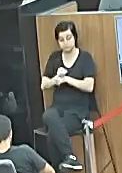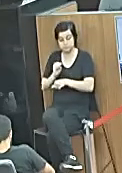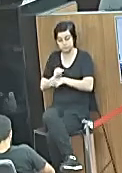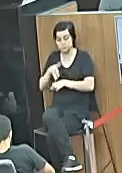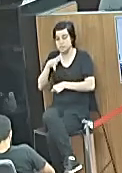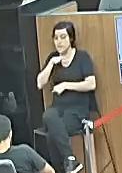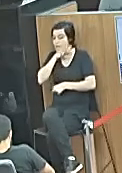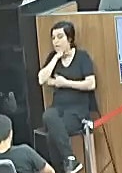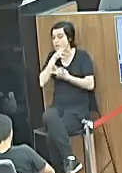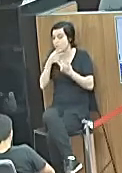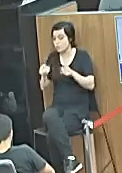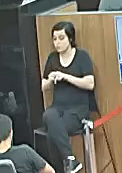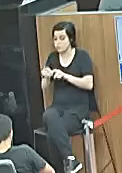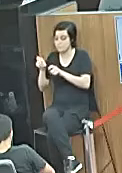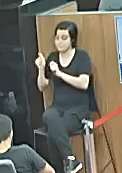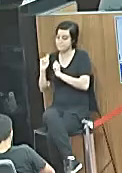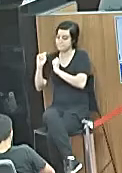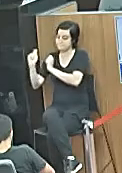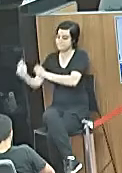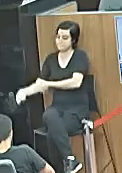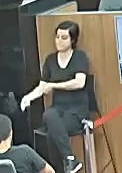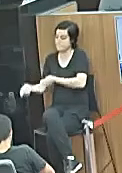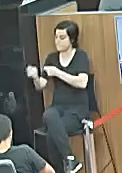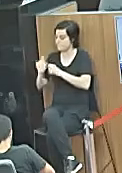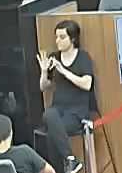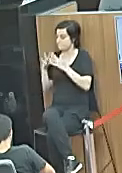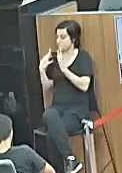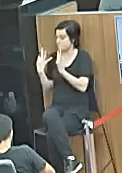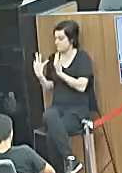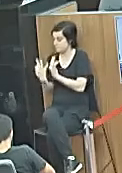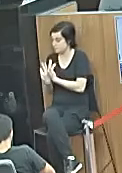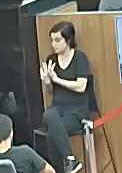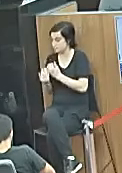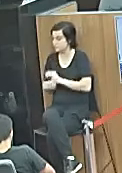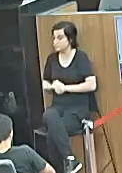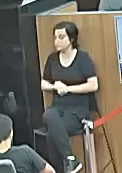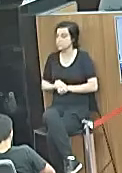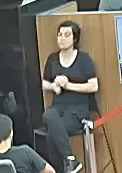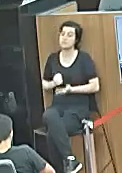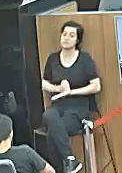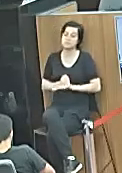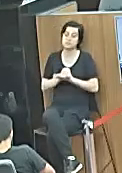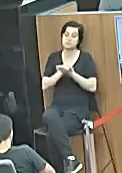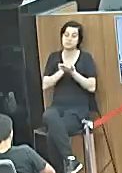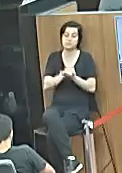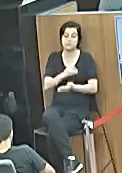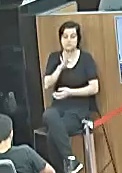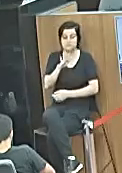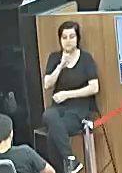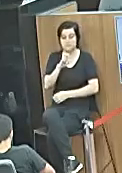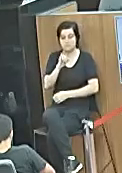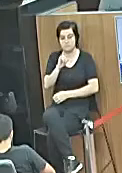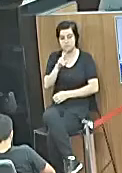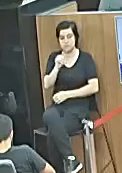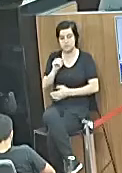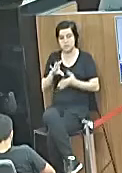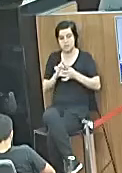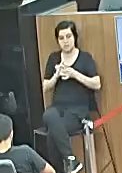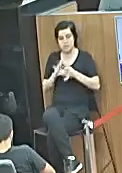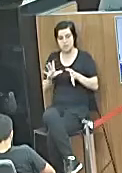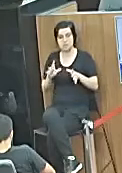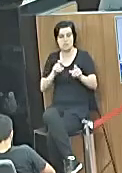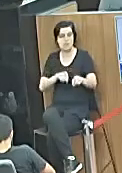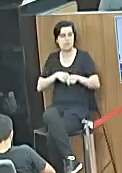e pesca familiar transição agroecológica apoiar as feiras livres da agricultura familiar